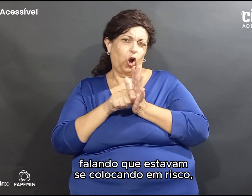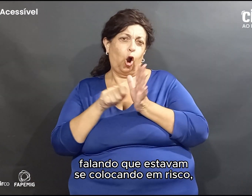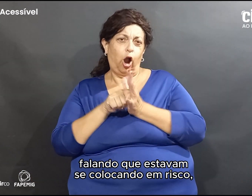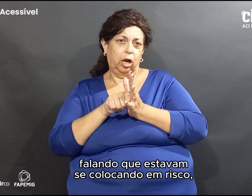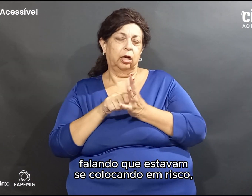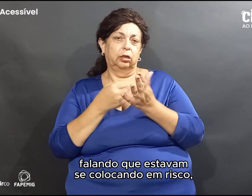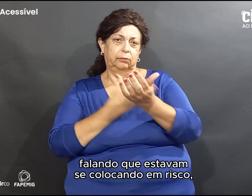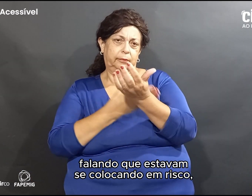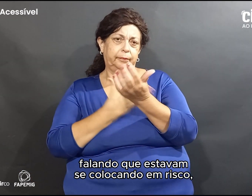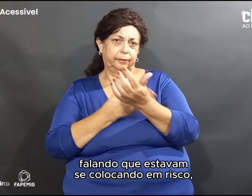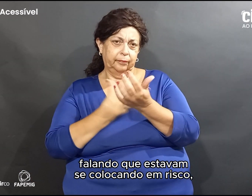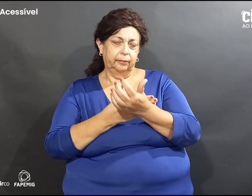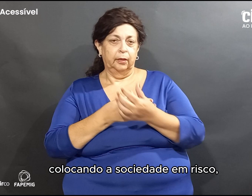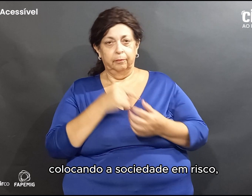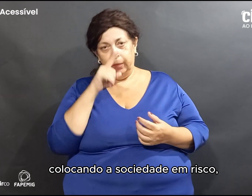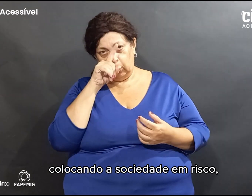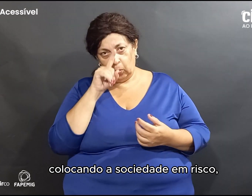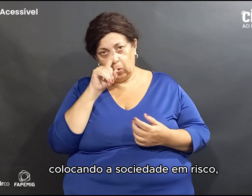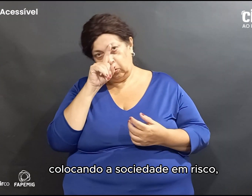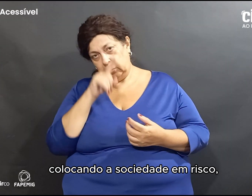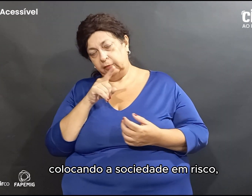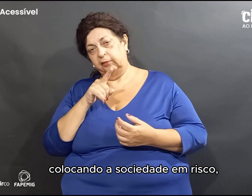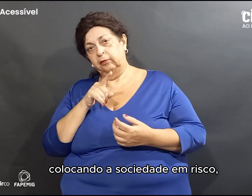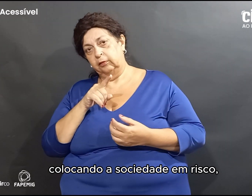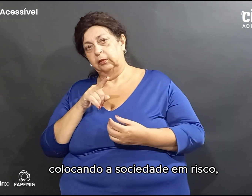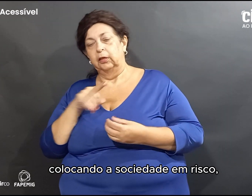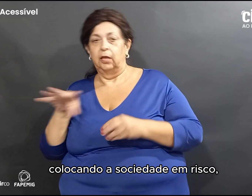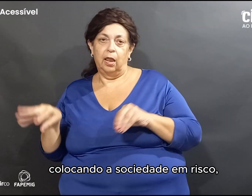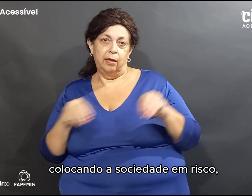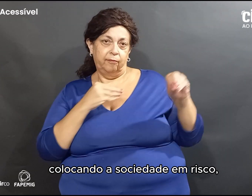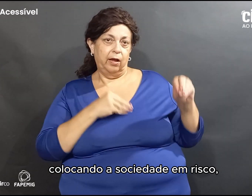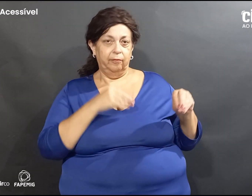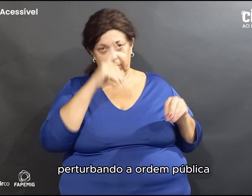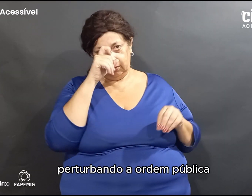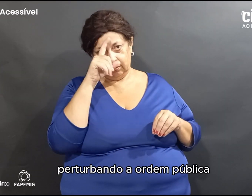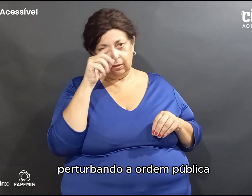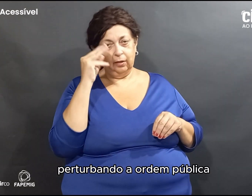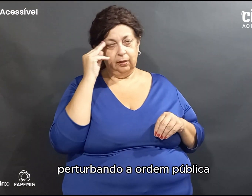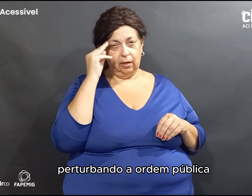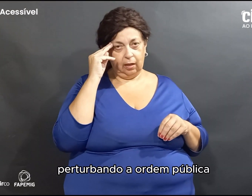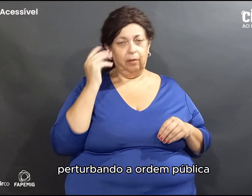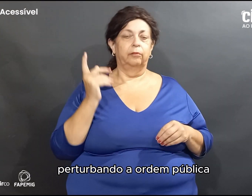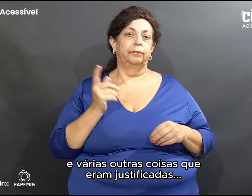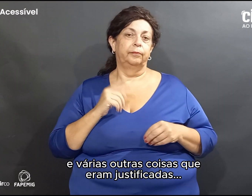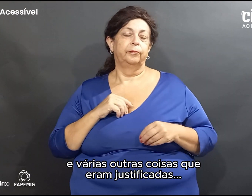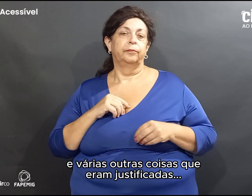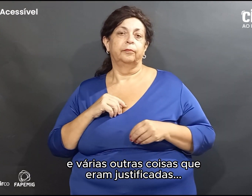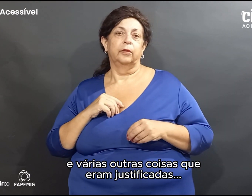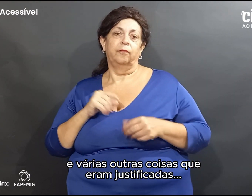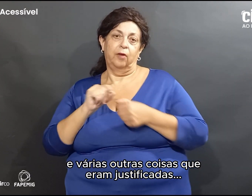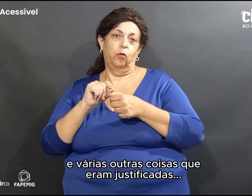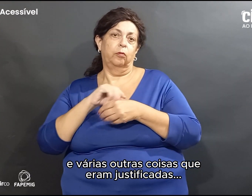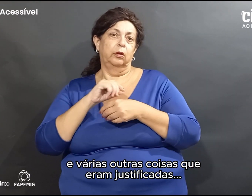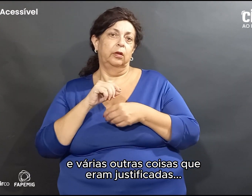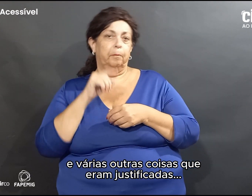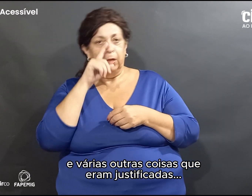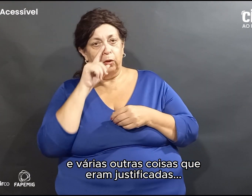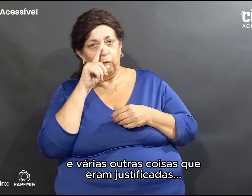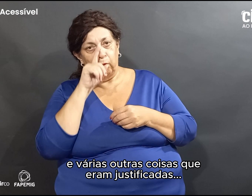se colocando em risco, colocando a sociedade em risco, né? Perturbando a ordem pública e várias outras coisas aí